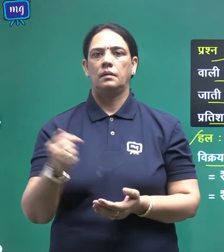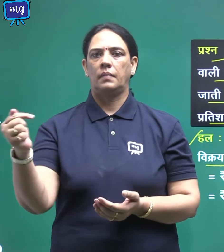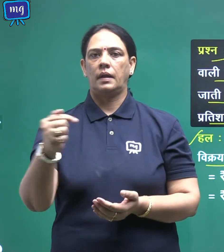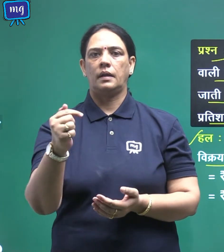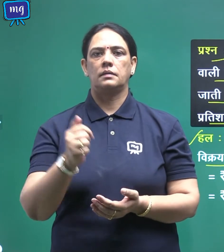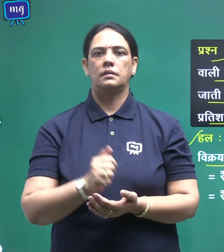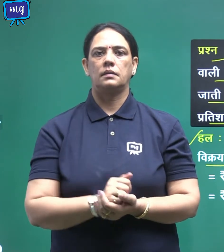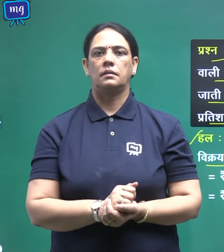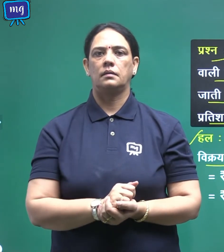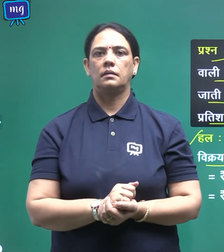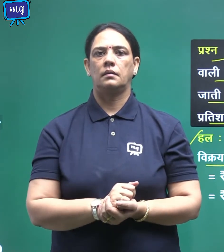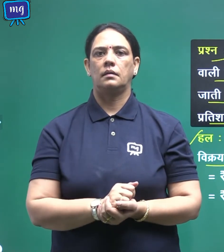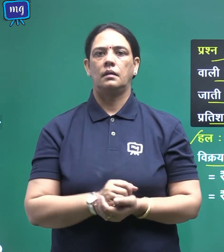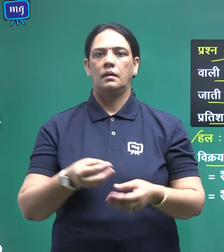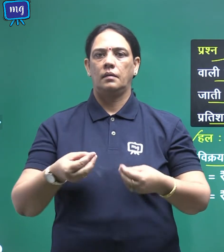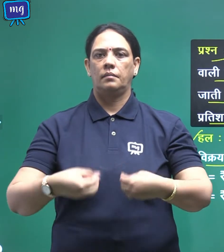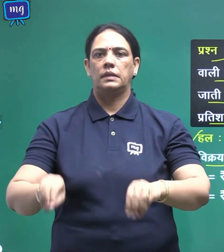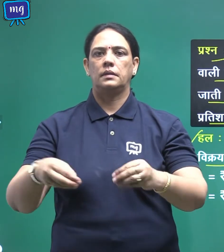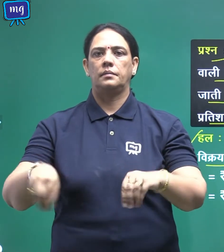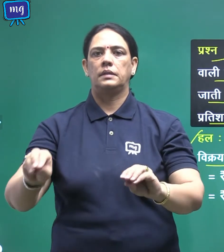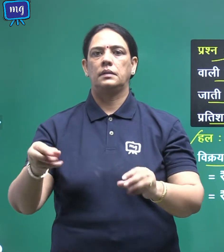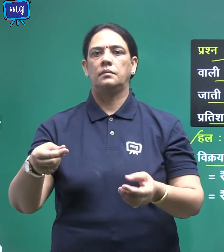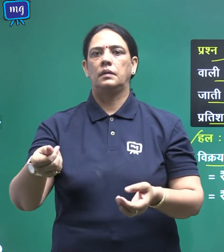माइनस विक्रय मूल्य